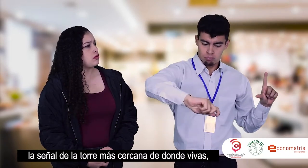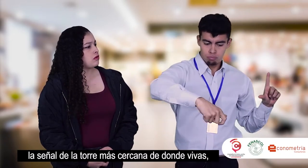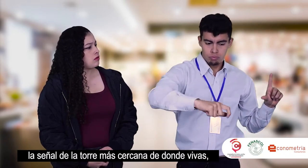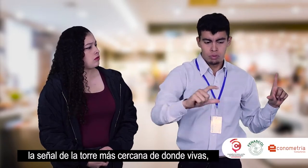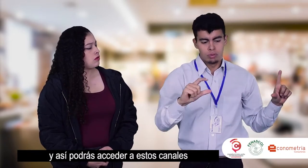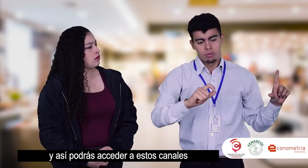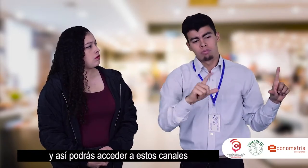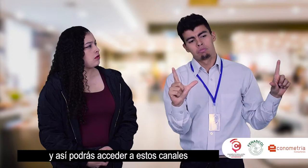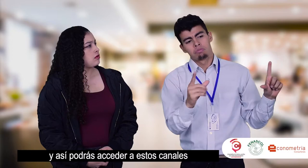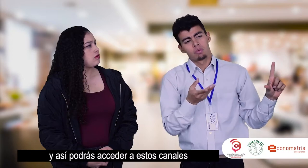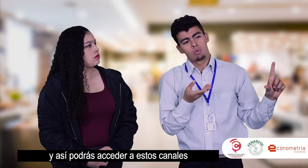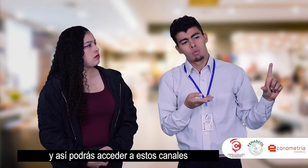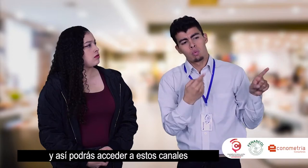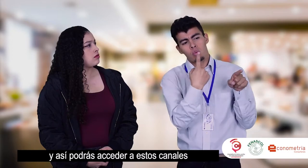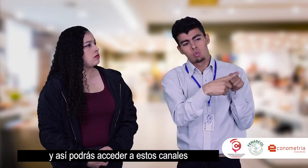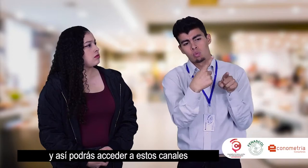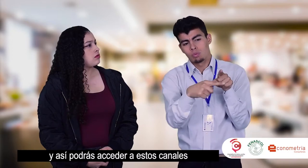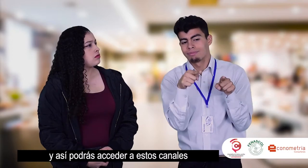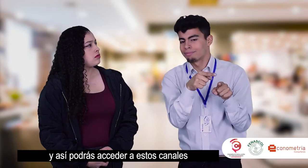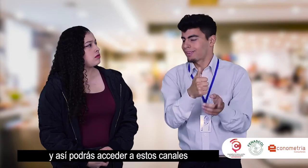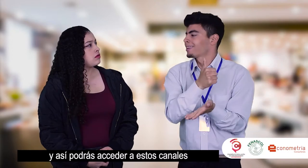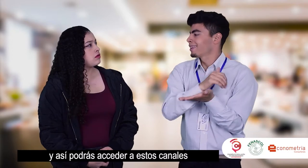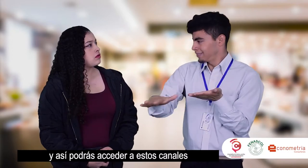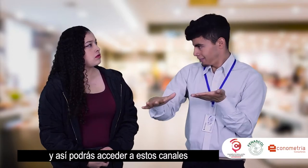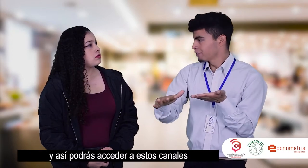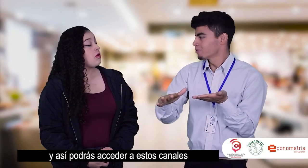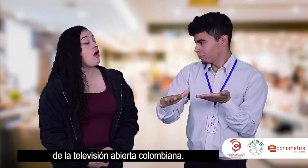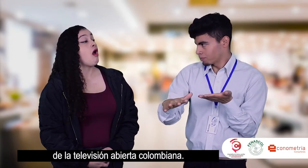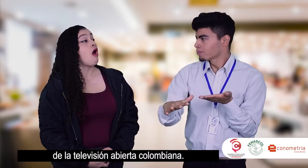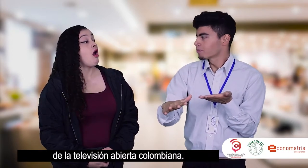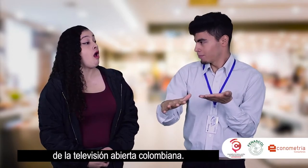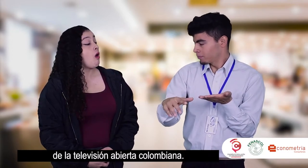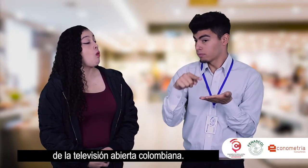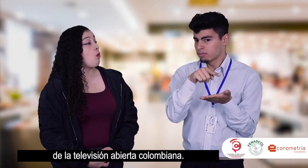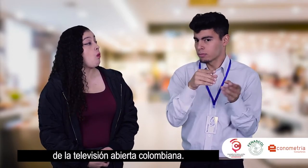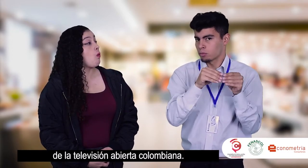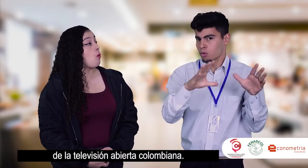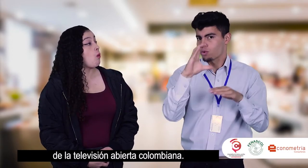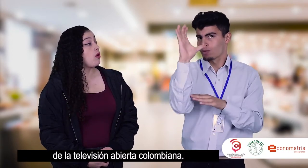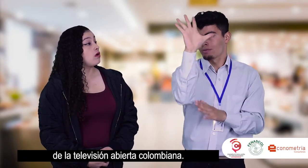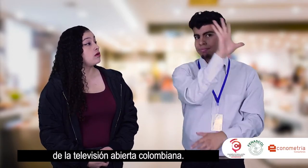Y así, podrás acceder a estos canales de la televisión abierta colombiana.